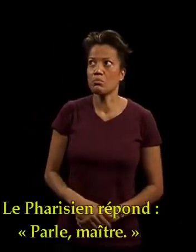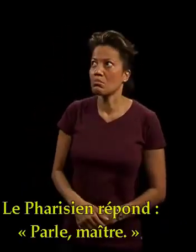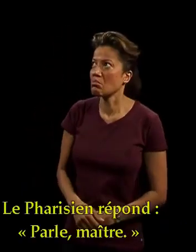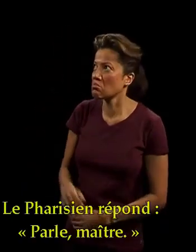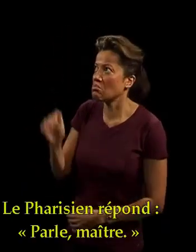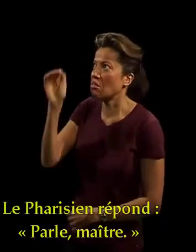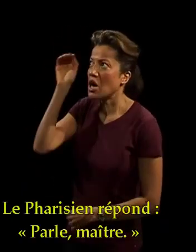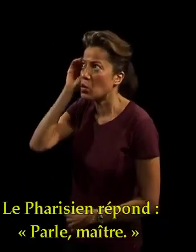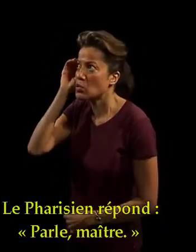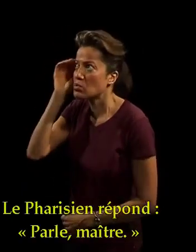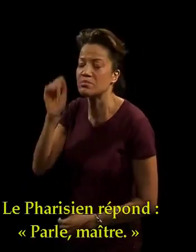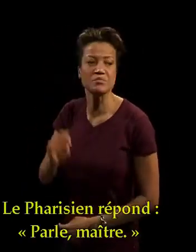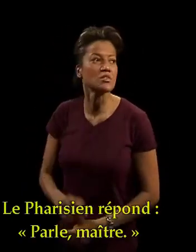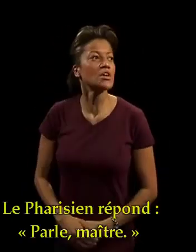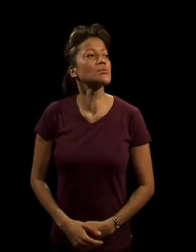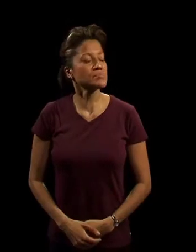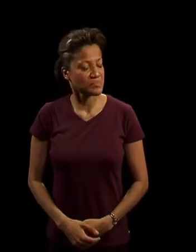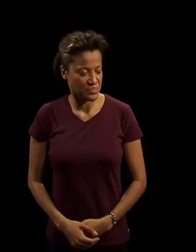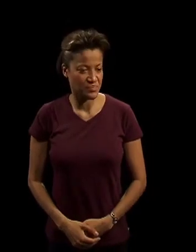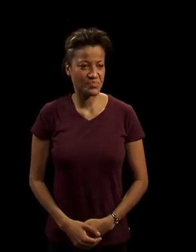Le pharisien répond, « Parle, maître. »